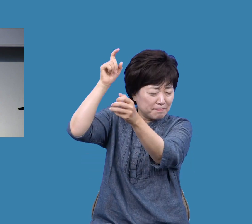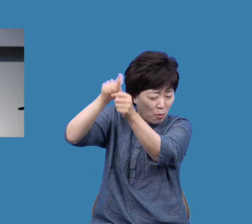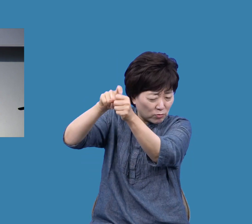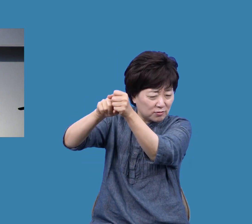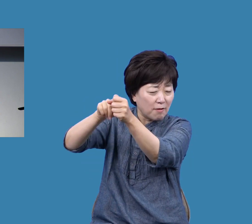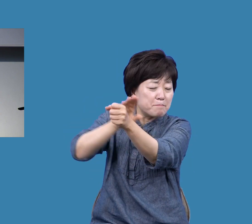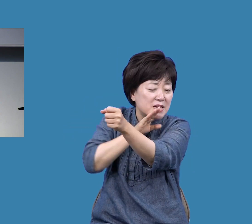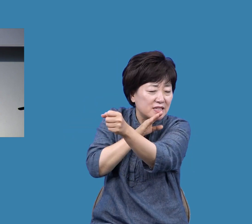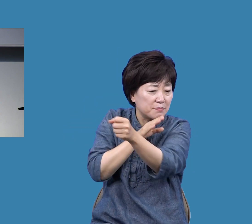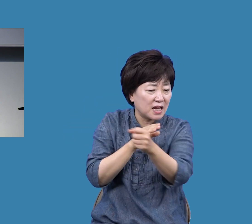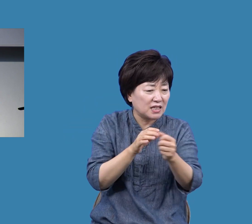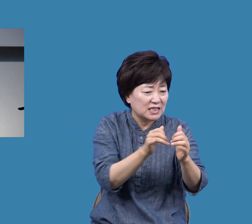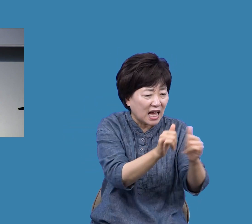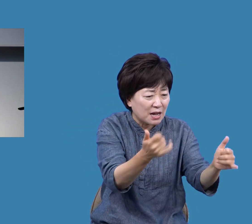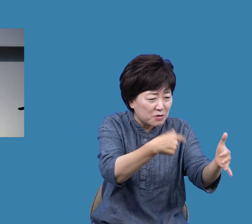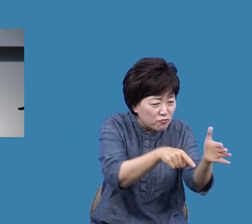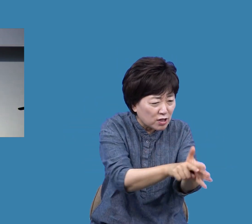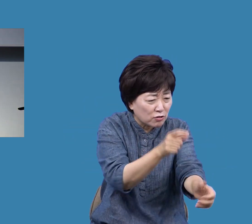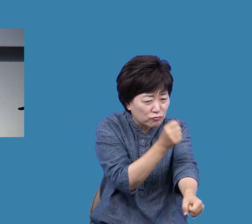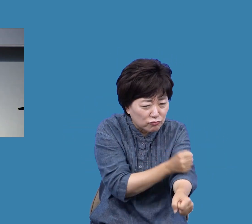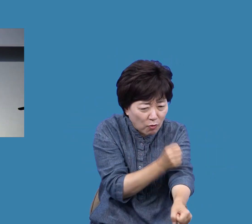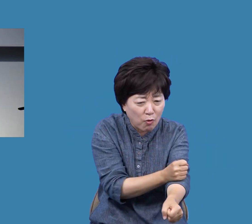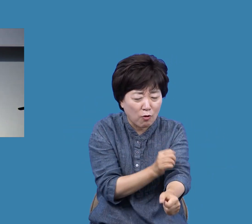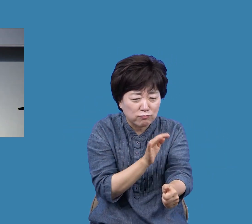게 뭐 있어. 그잖아요.